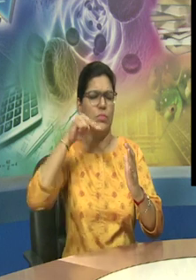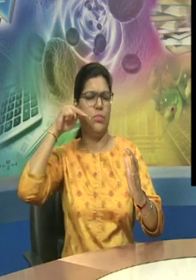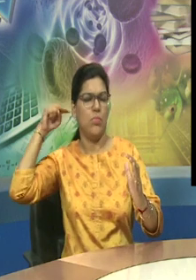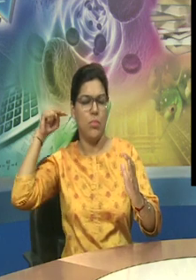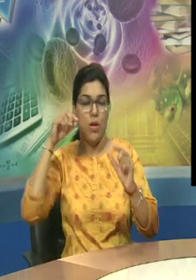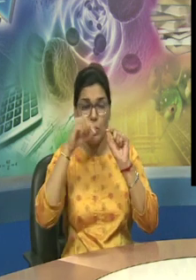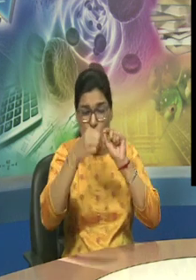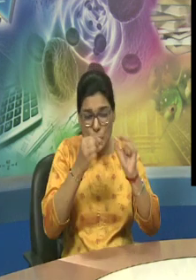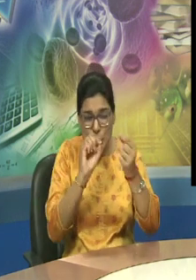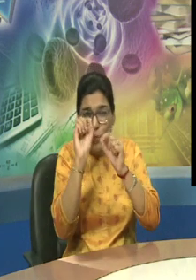मुझे